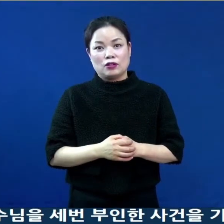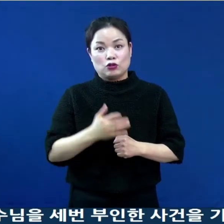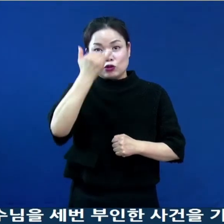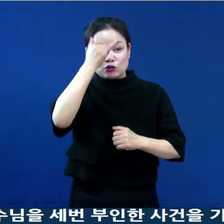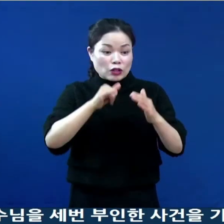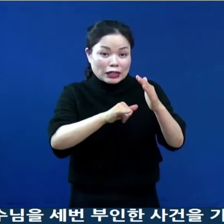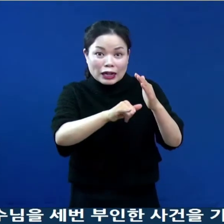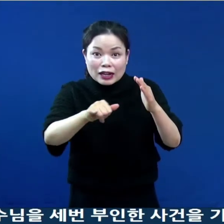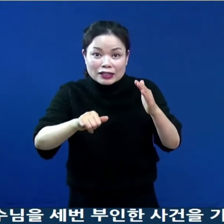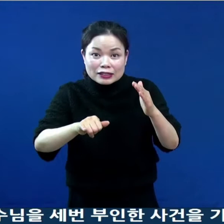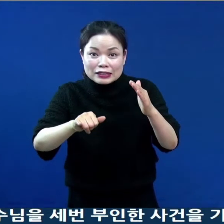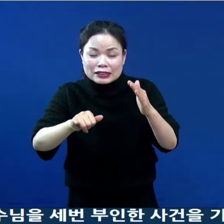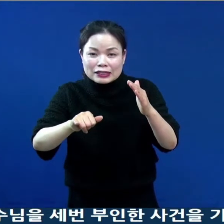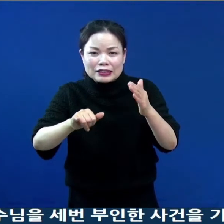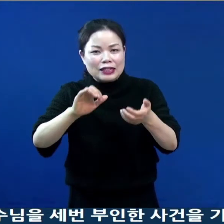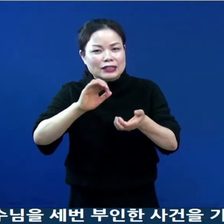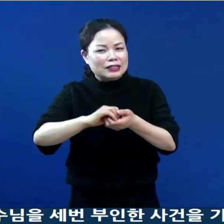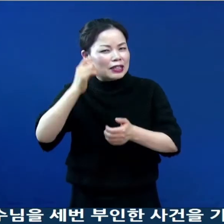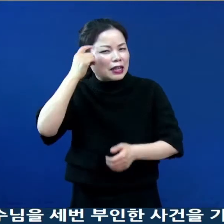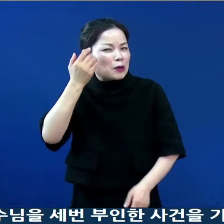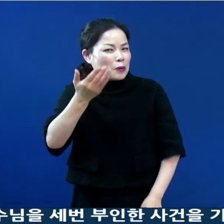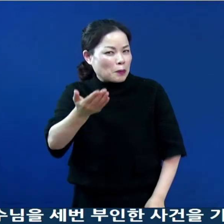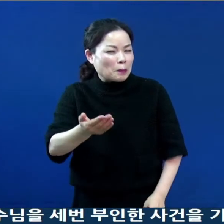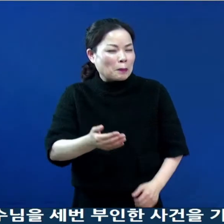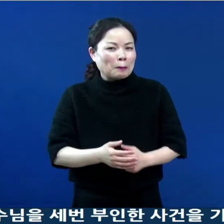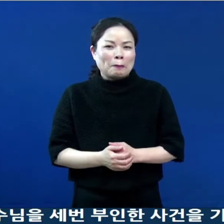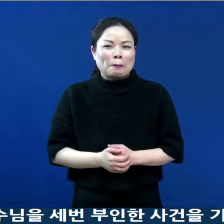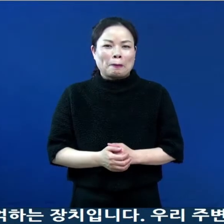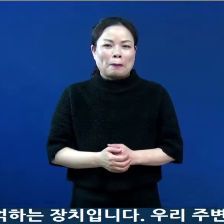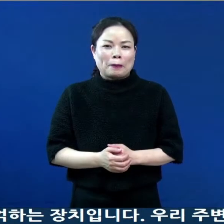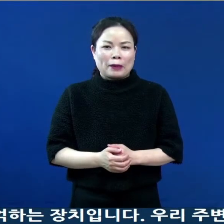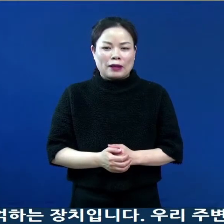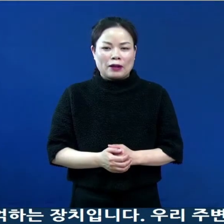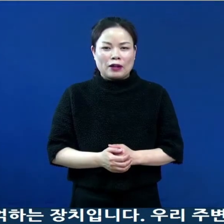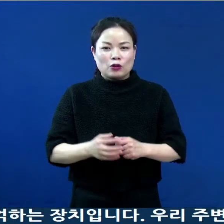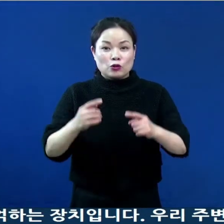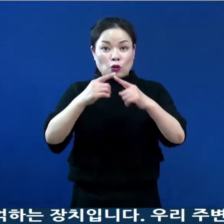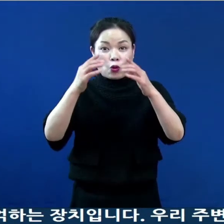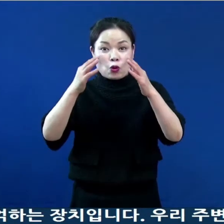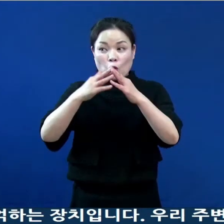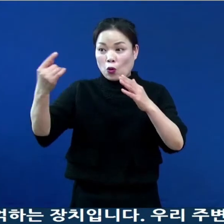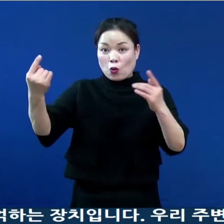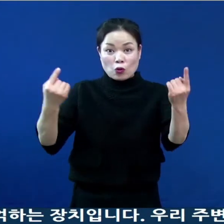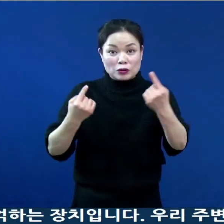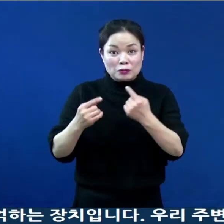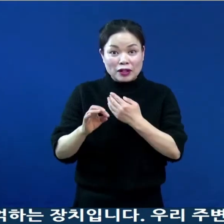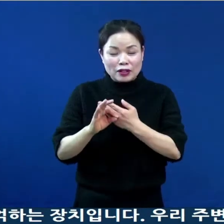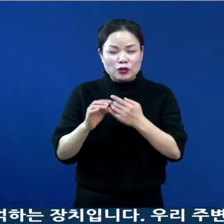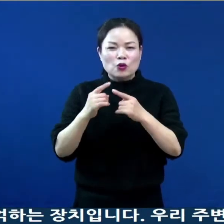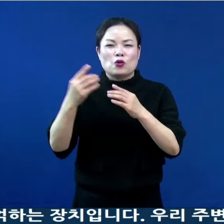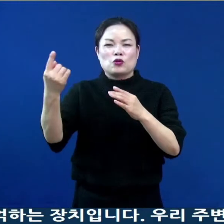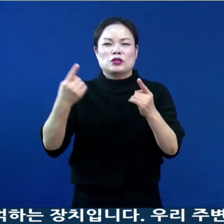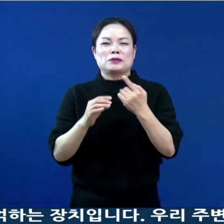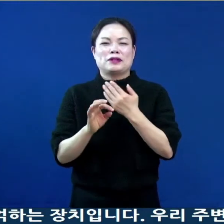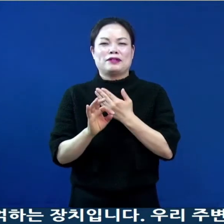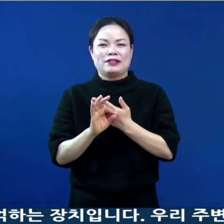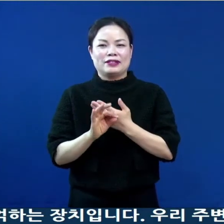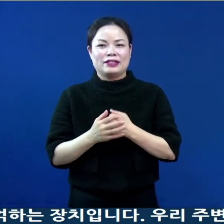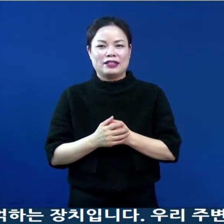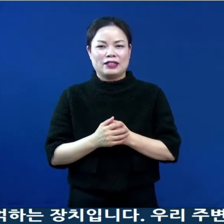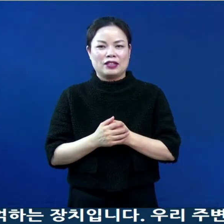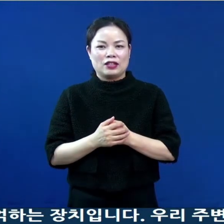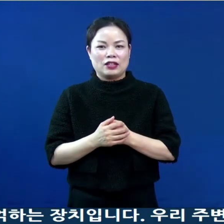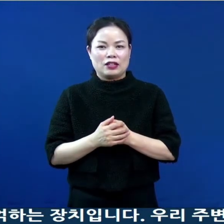충현의 가족들에게는 이런 제안을 한번 해보는데, 우리 교회에 오시잖아요. 교회 오시면 이